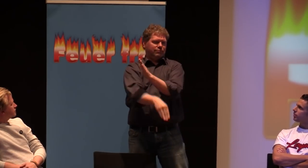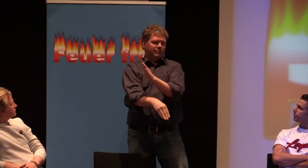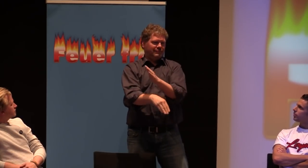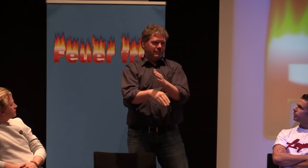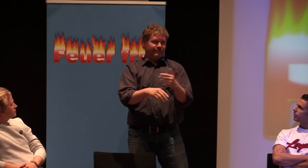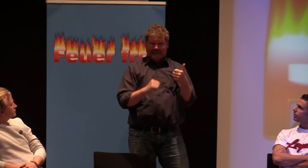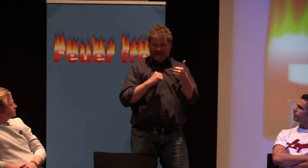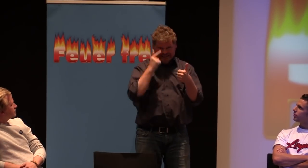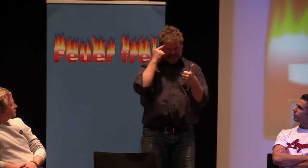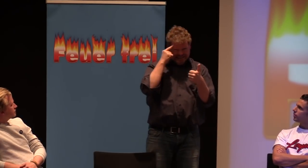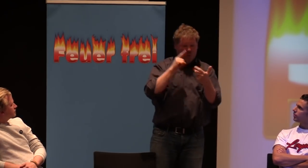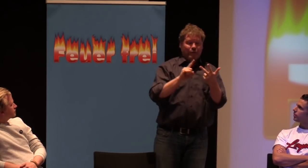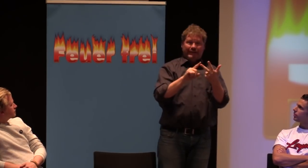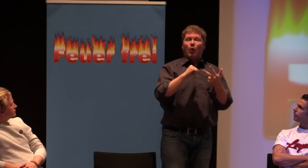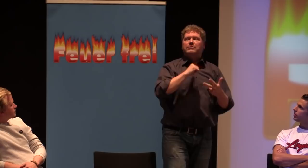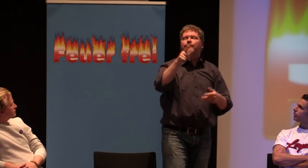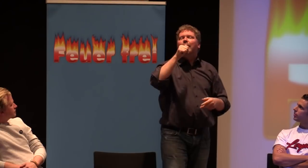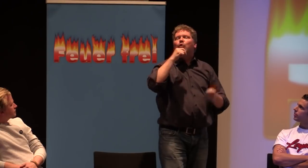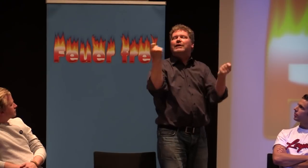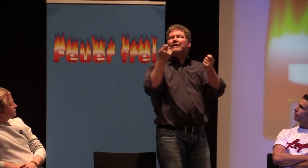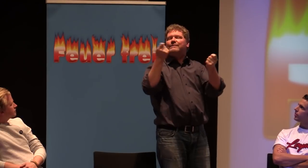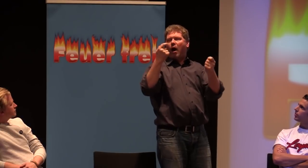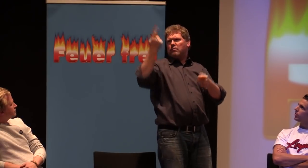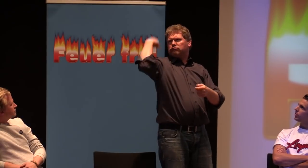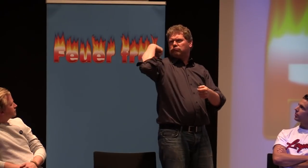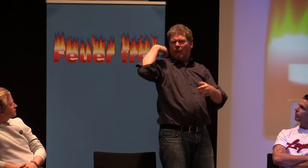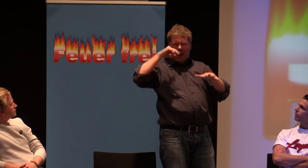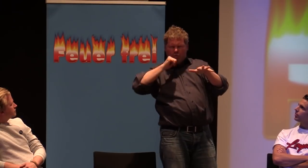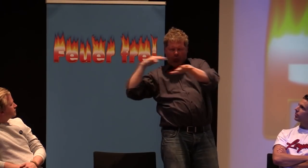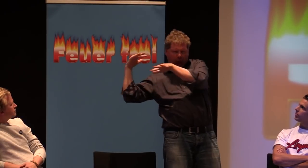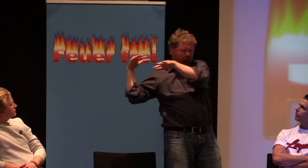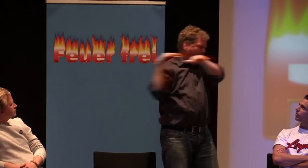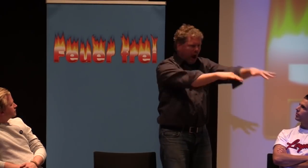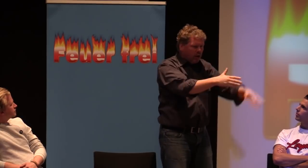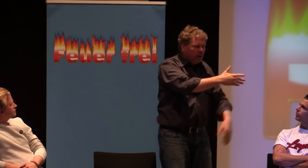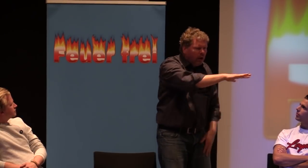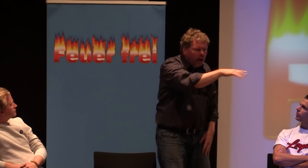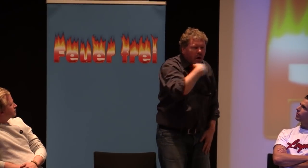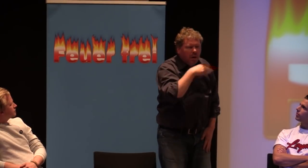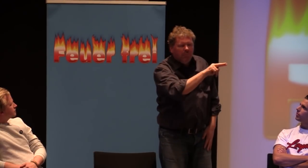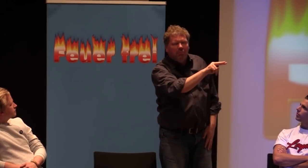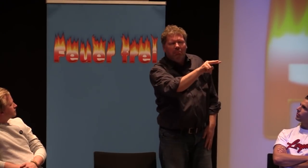keine Schulungen gibt, um Personen zu stärken, dann geht so ein Verein natürlich unter.